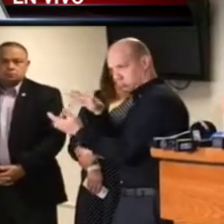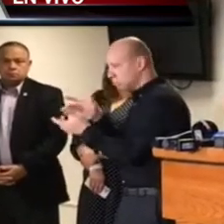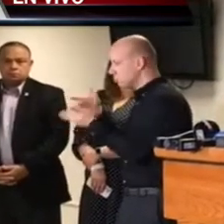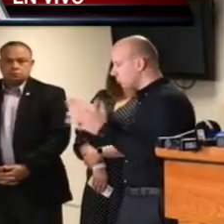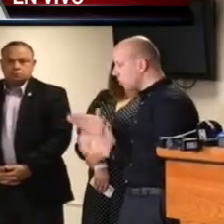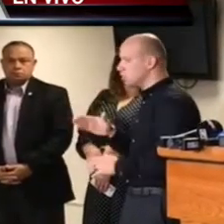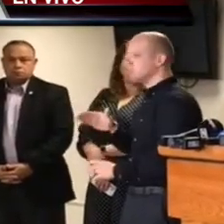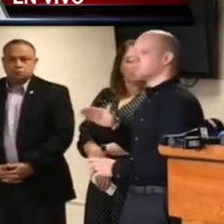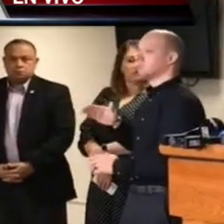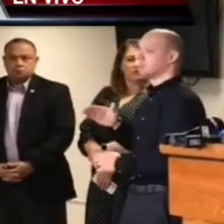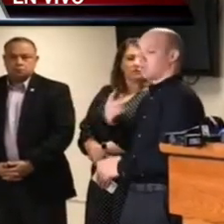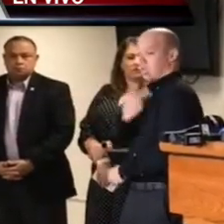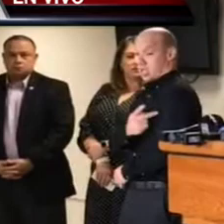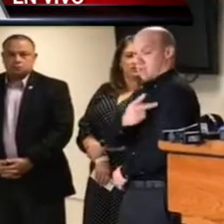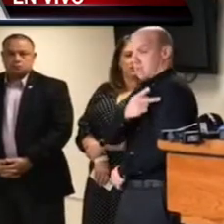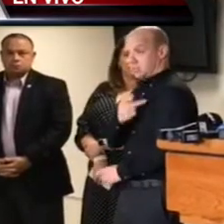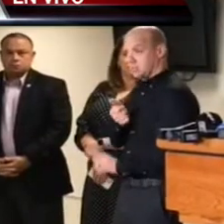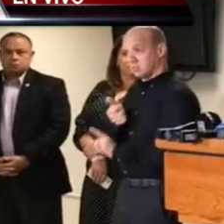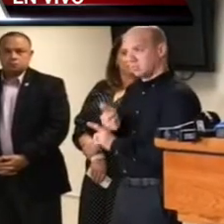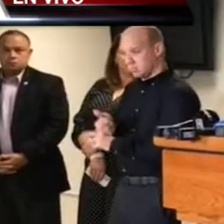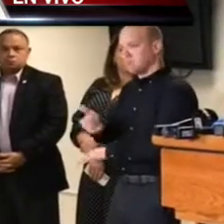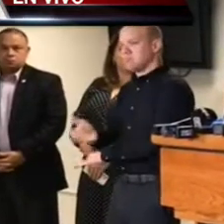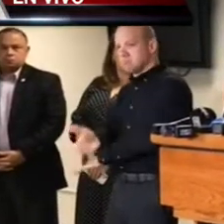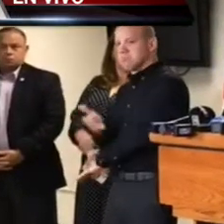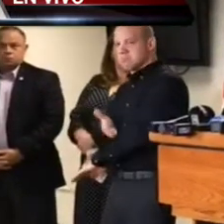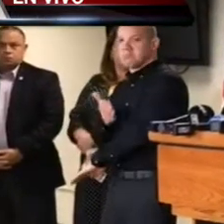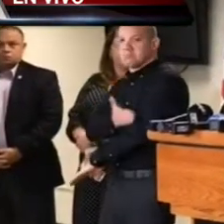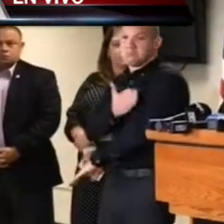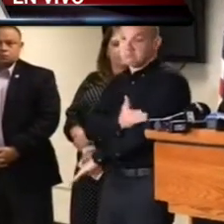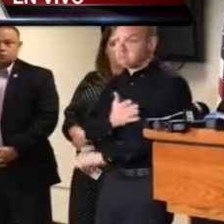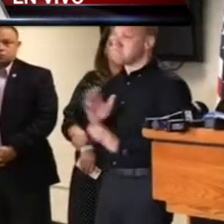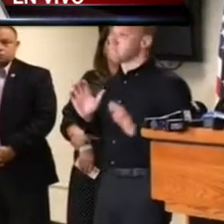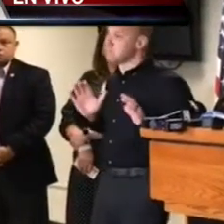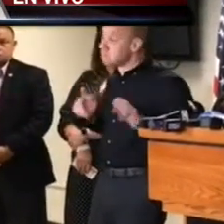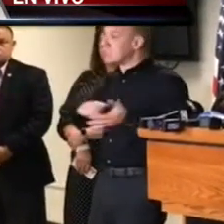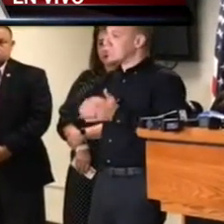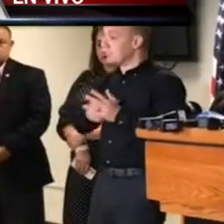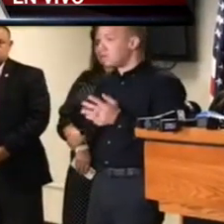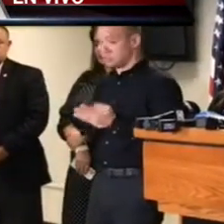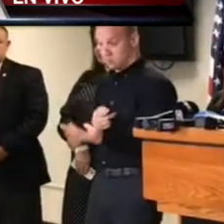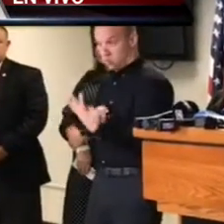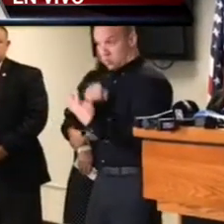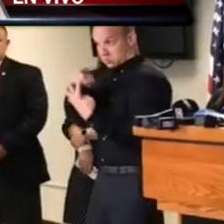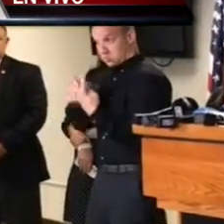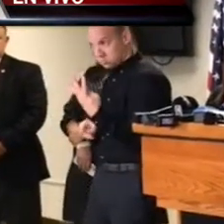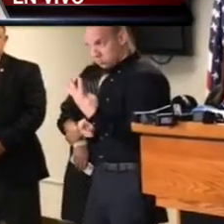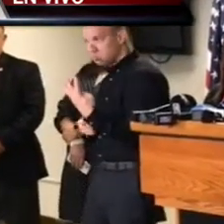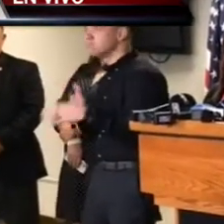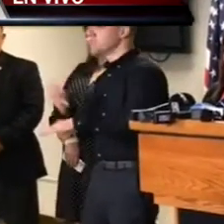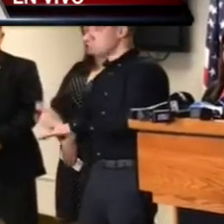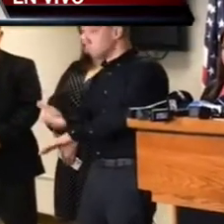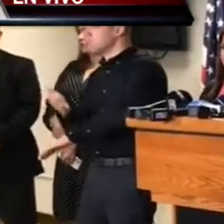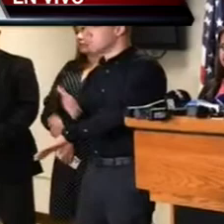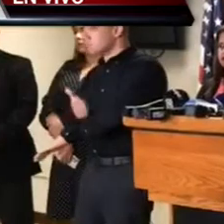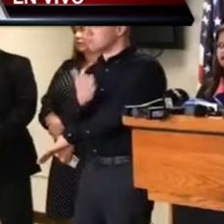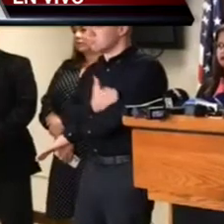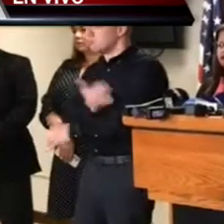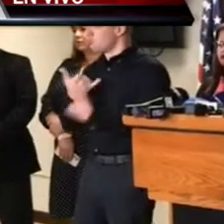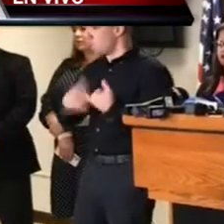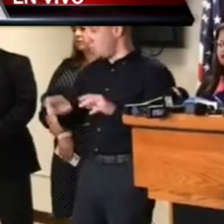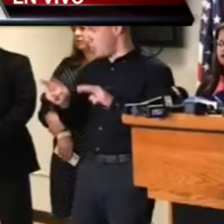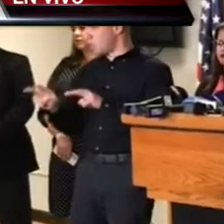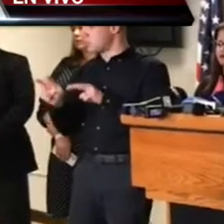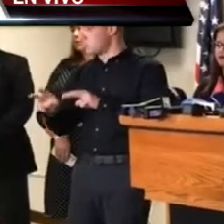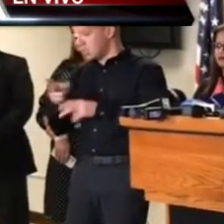hospital, y el paciente también está mejorando. Quiere decir que en la actualidad tenemos esos cuatro pacientes que estamos pendientes de la